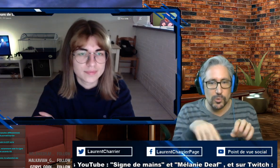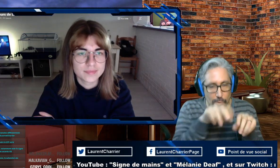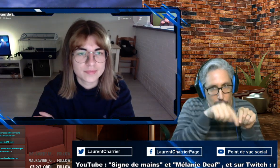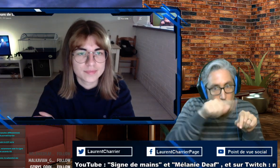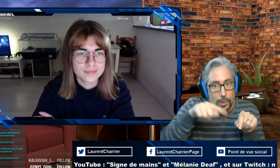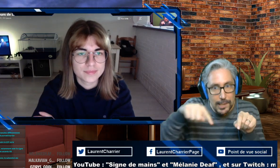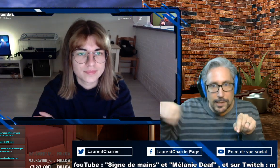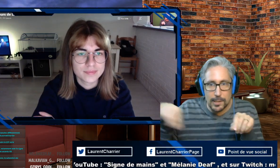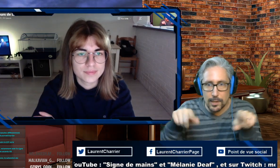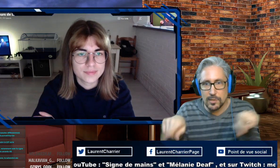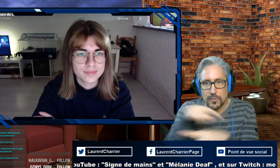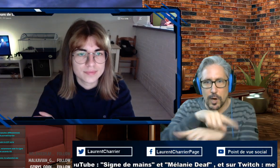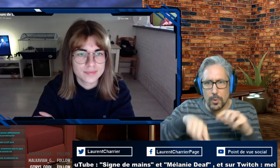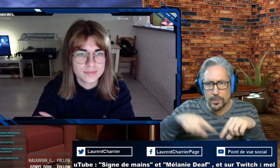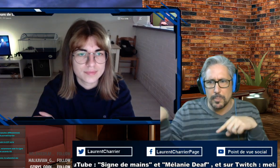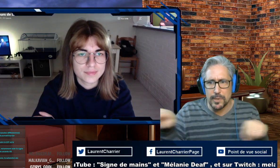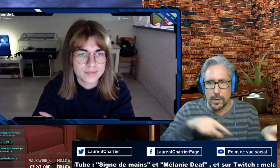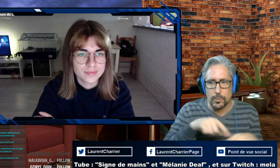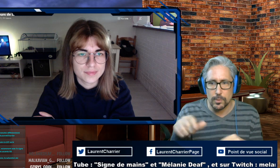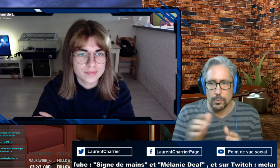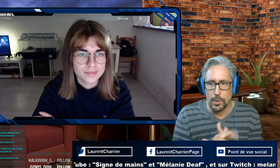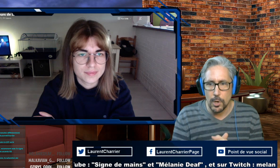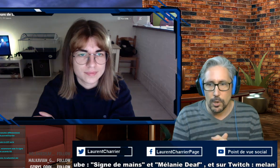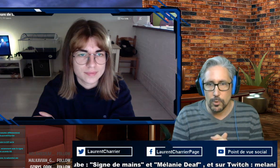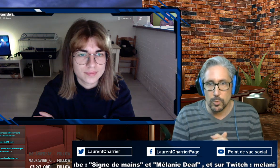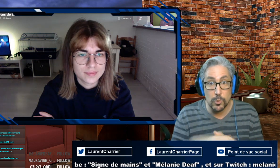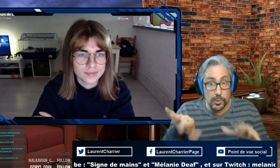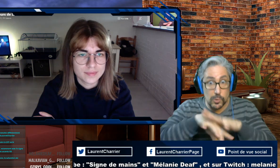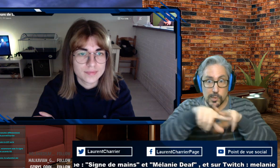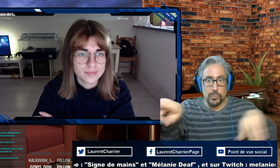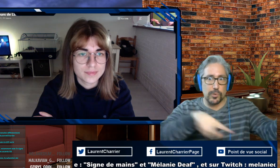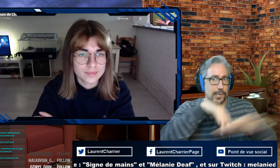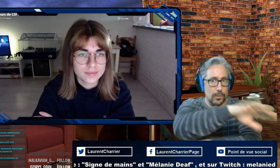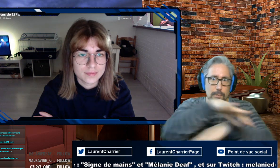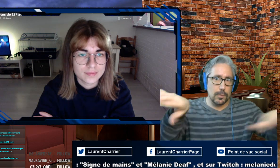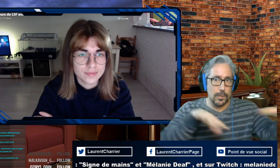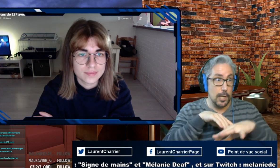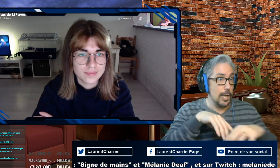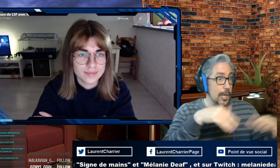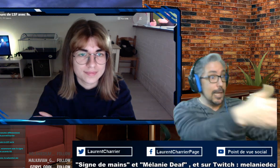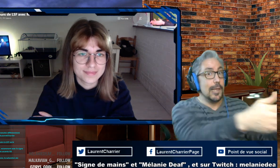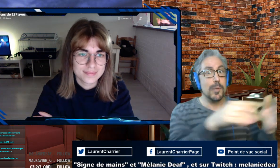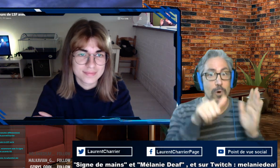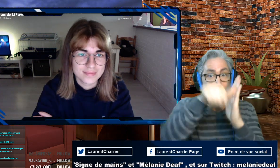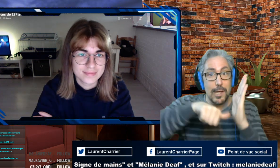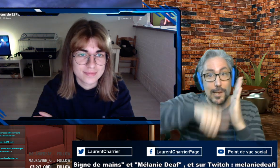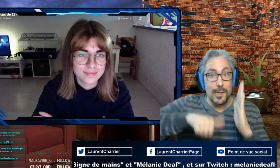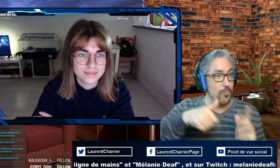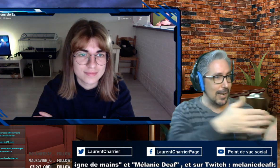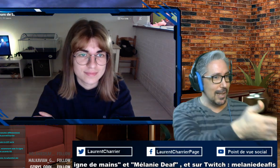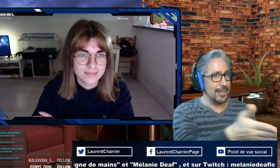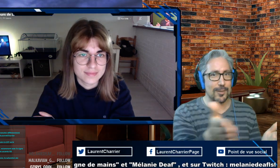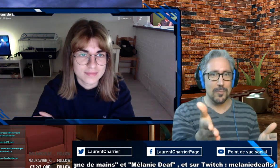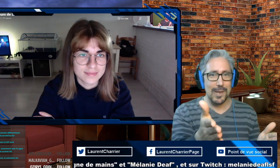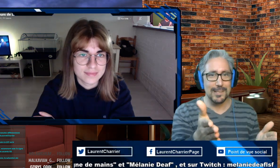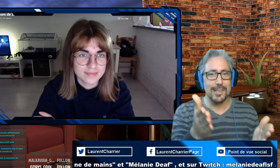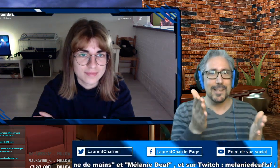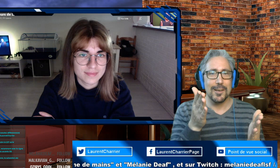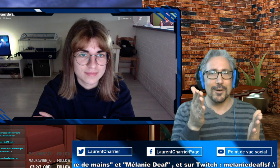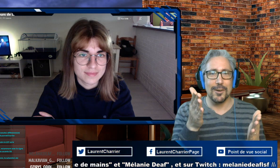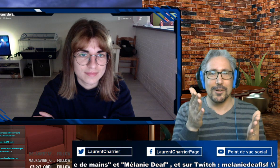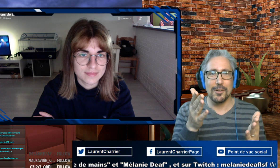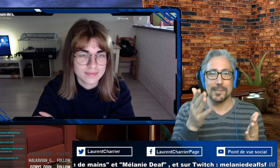aussi puisque on l'écrit différemment d'un pays à l'autre le mot. Donc c'est aussi pour ça que les mois de l'année,